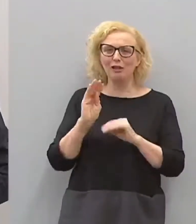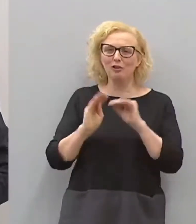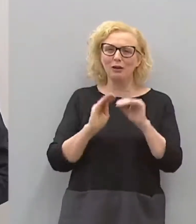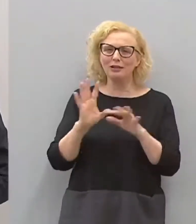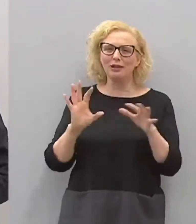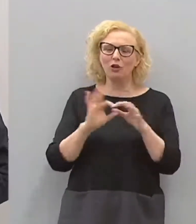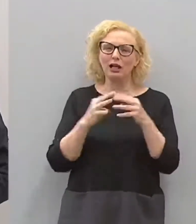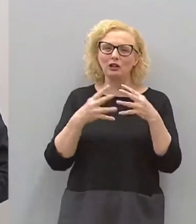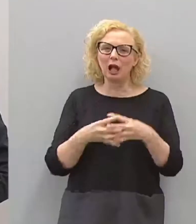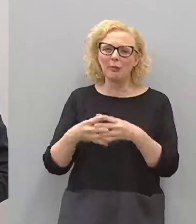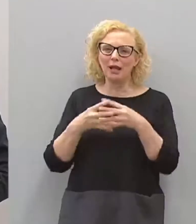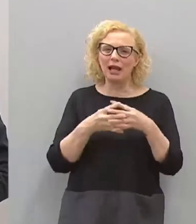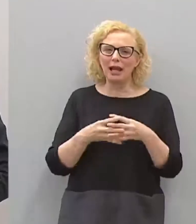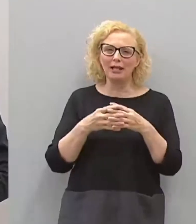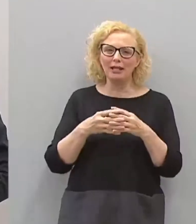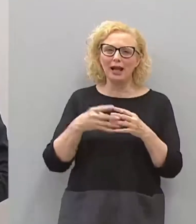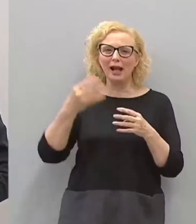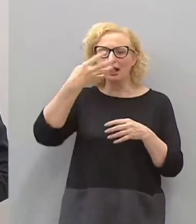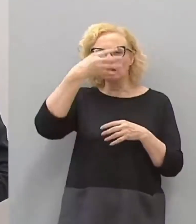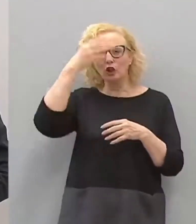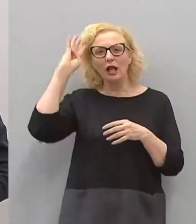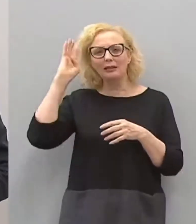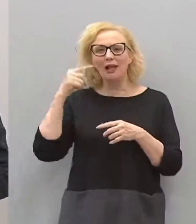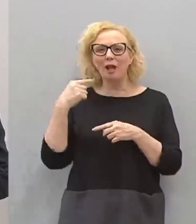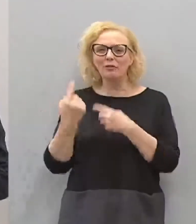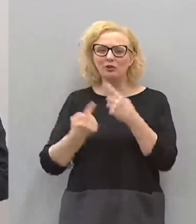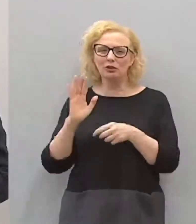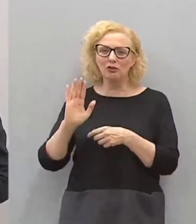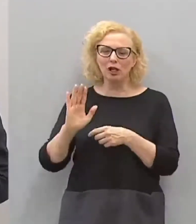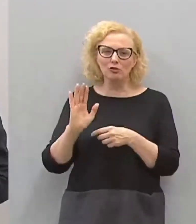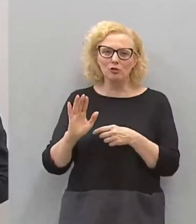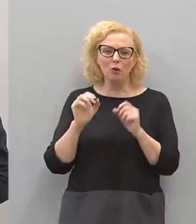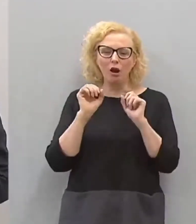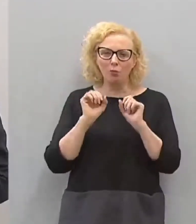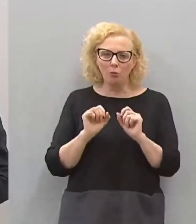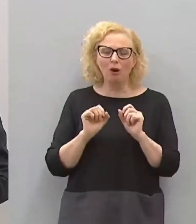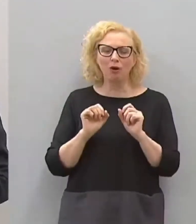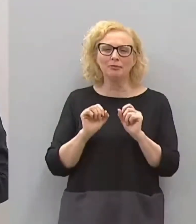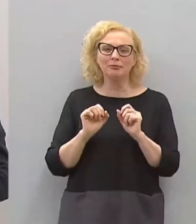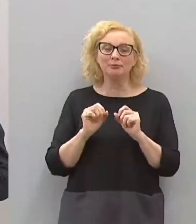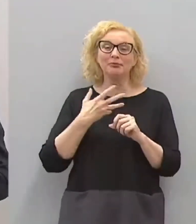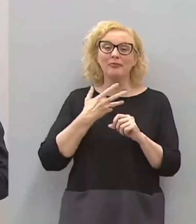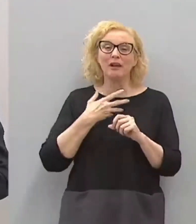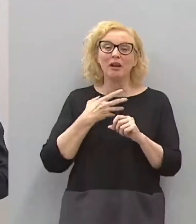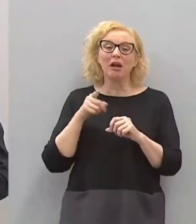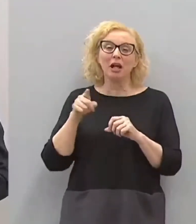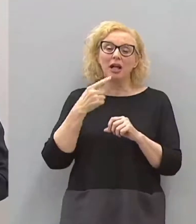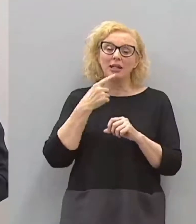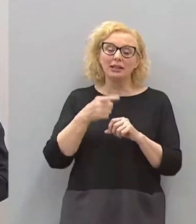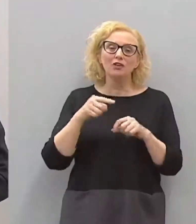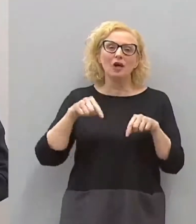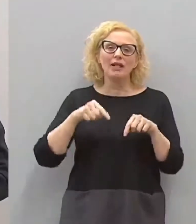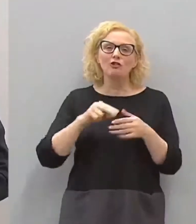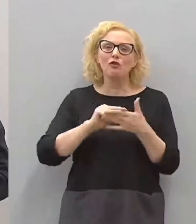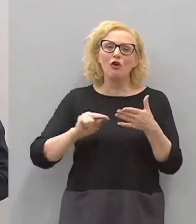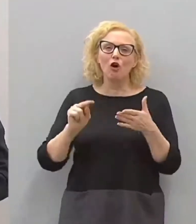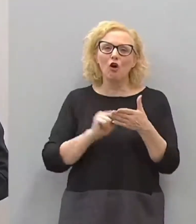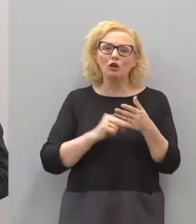e la vicenda di donald trump lei ha detto ricorda un collega che avrebbe votato per tramp adesso dopo questi fatti